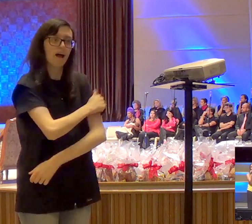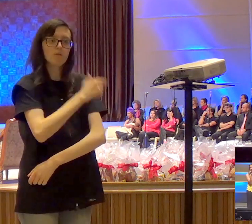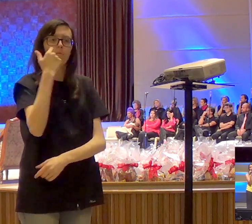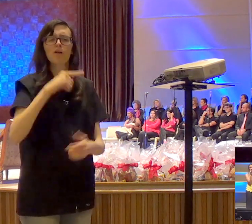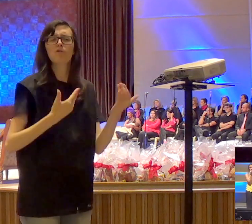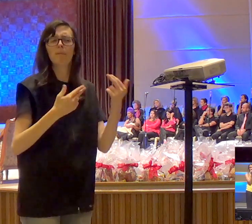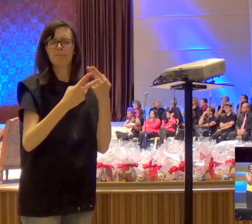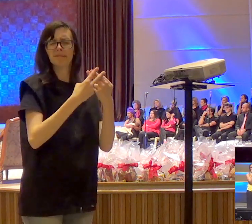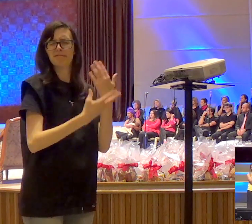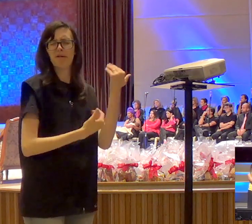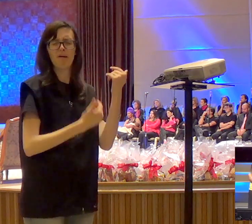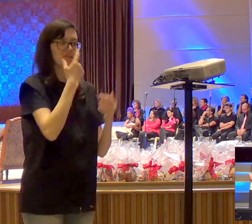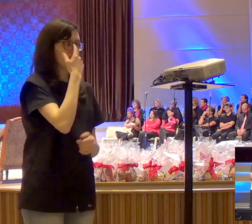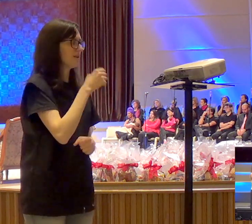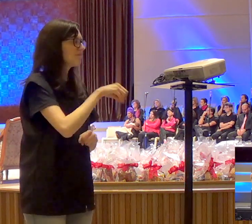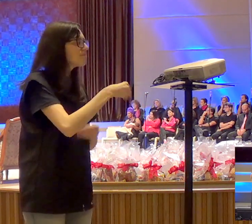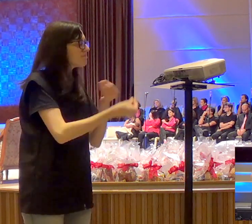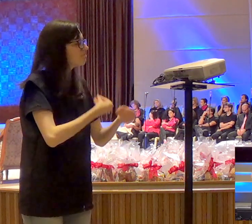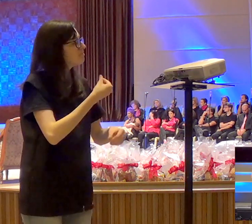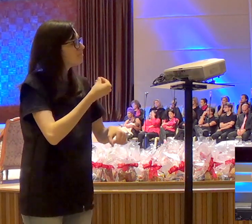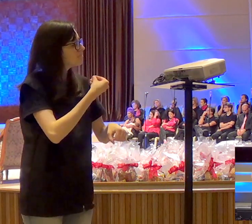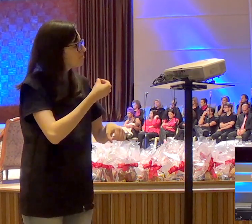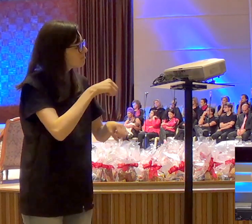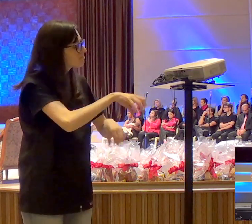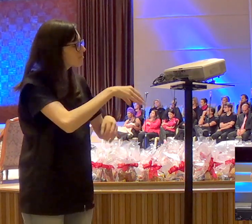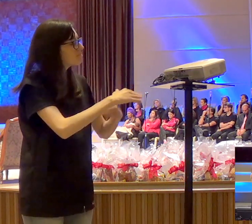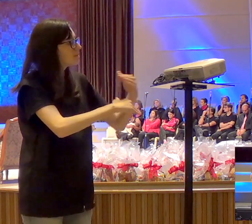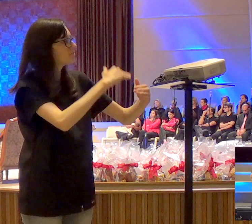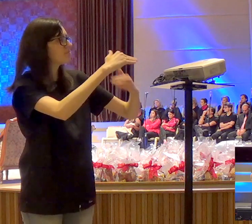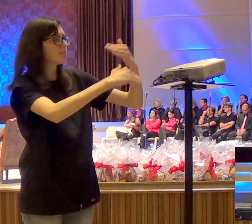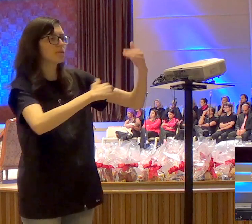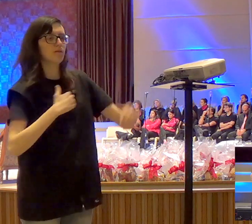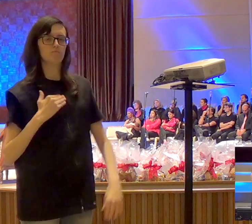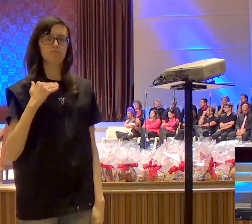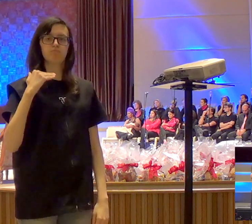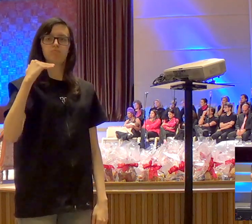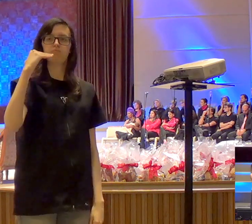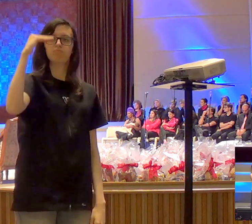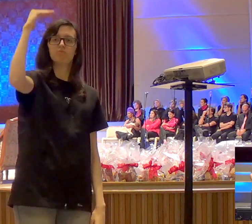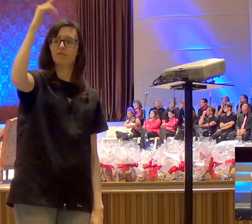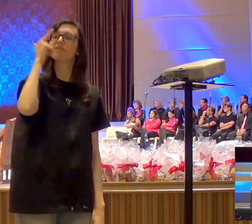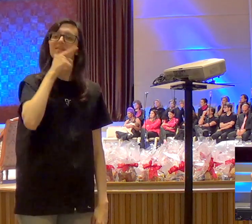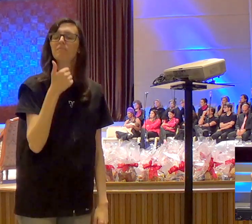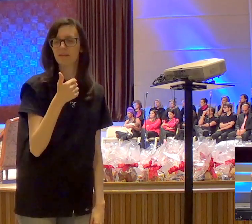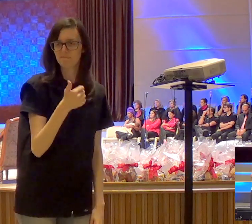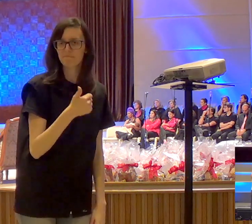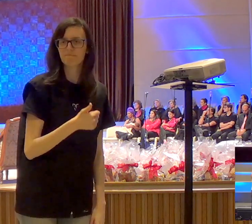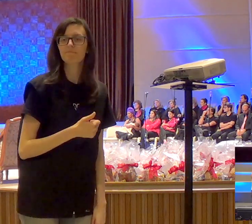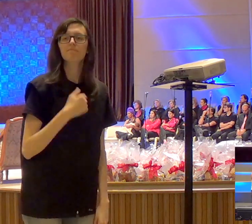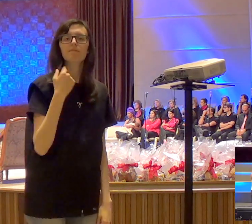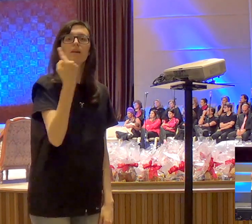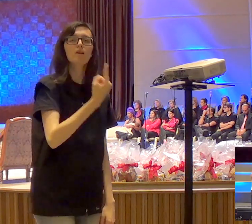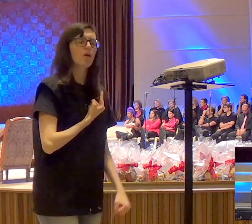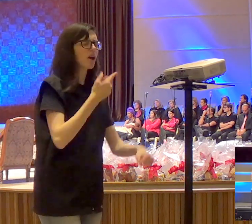os mentores para esses estudantes. Another thing that we do for our students after they get out of prison. E uma outra coisa que a gente faz para esses estudantes